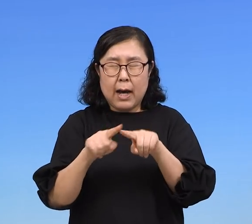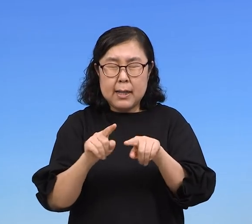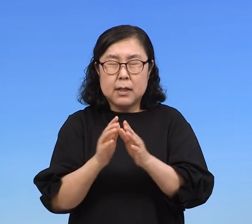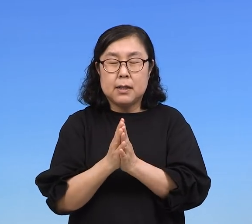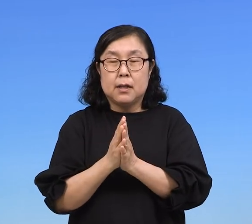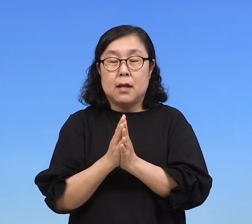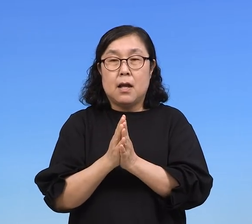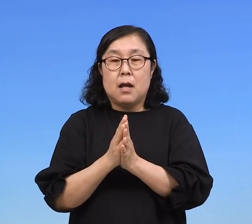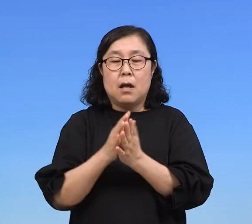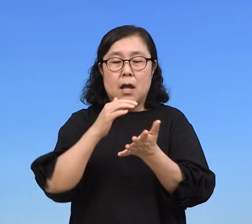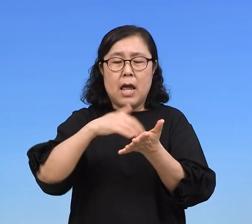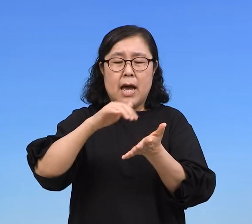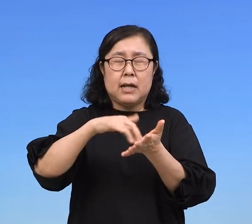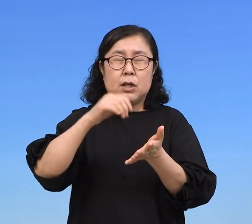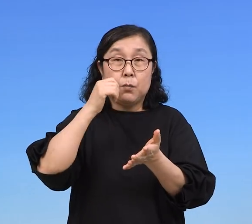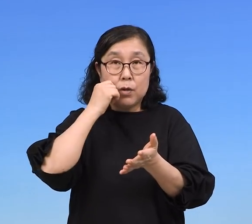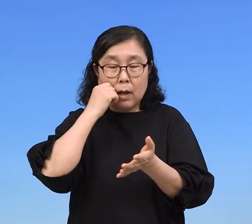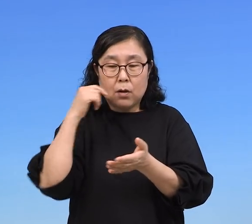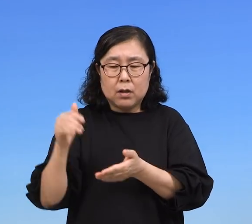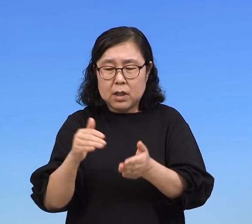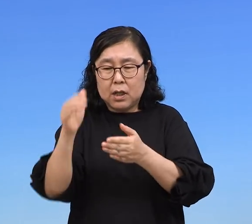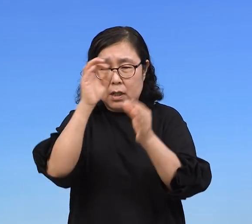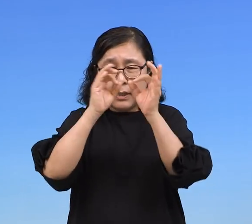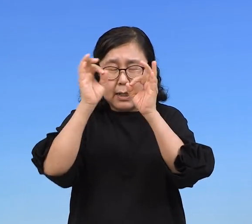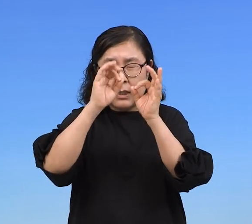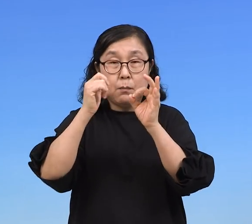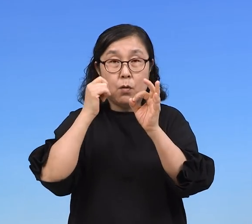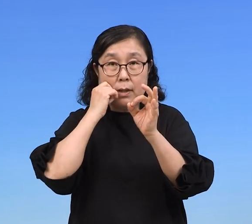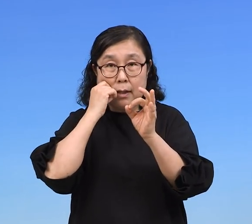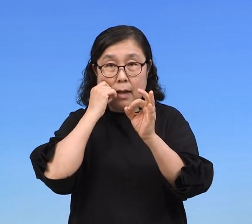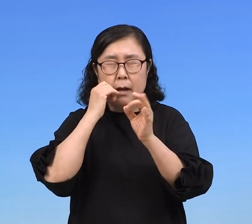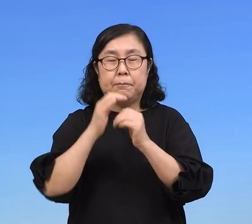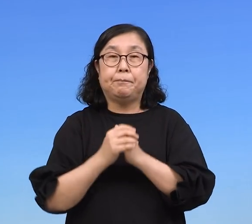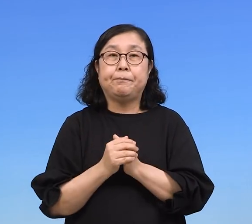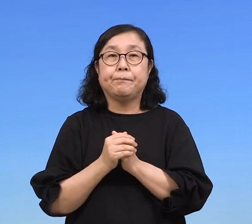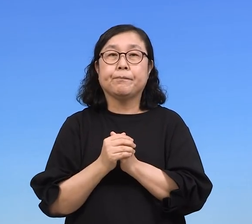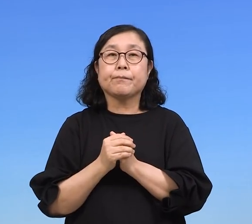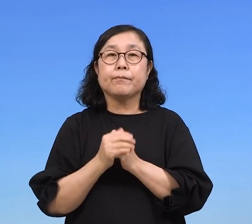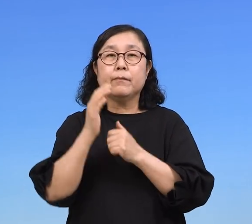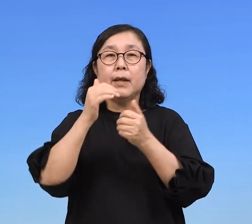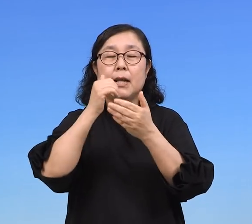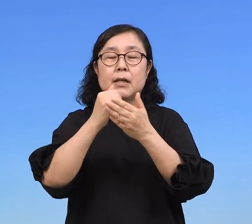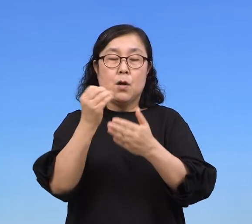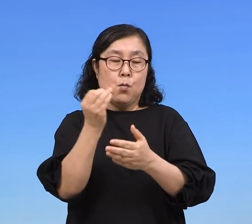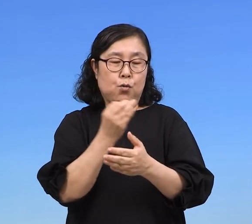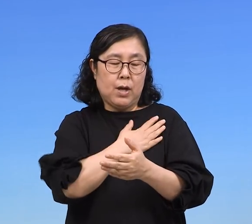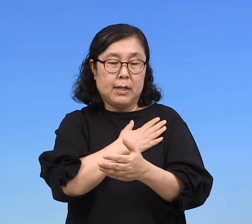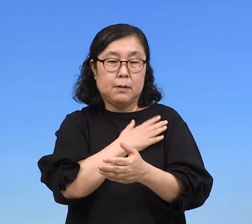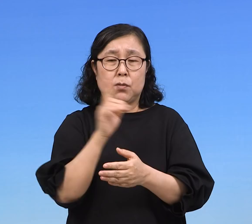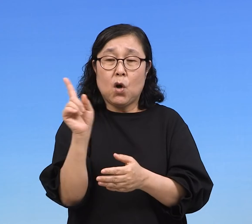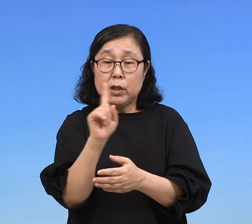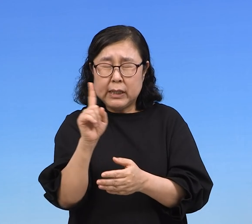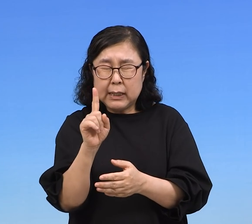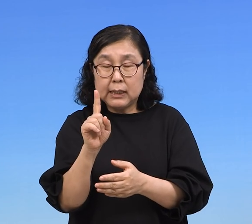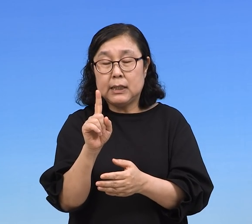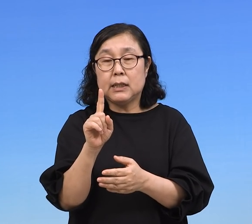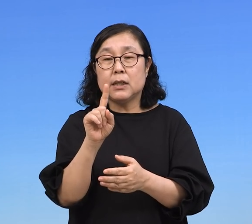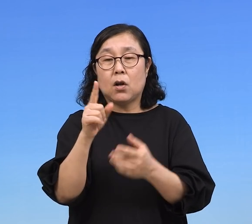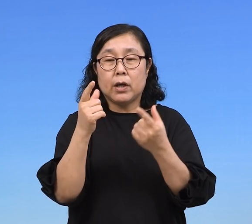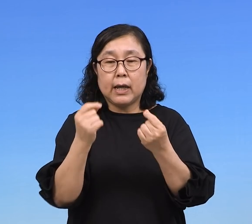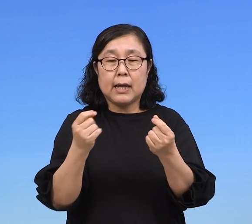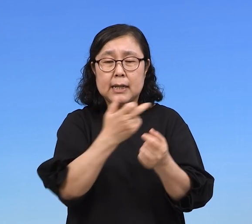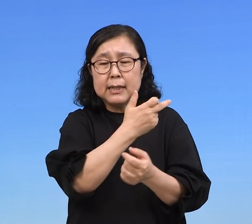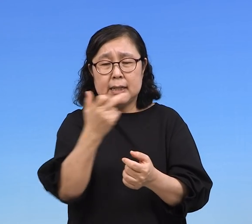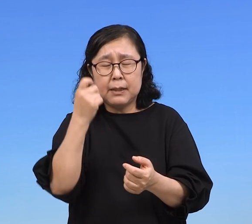판단은 헤아리지 못할 것이며 그의 길은 찾지 못할 것이로다. 세 번역으로 보니까 하나님의 부유하심은 어찌